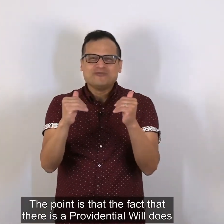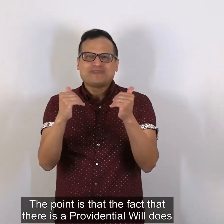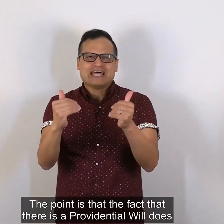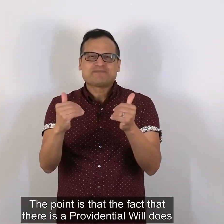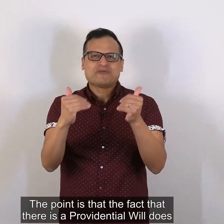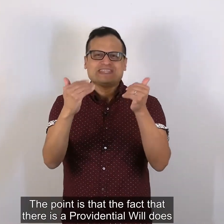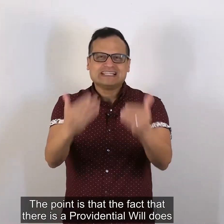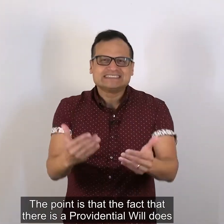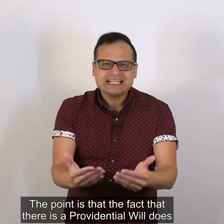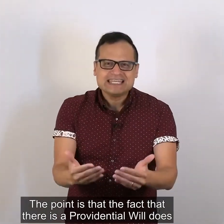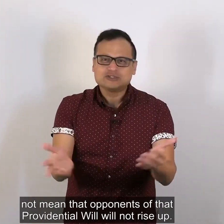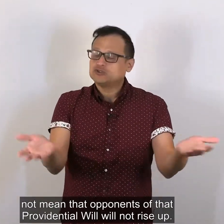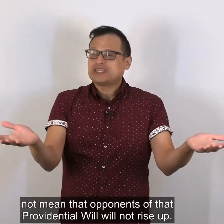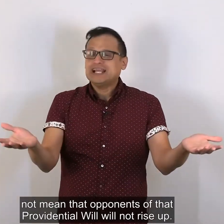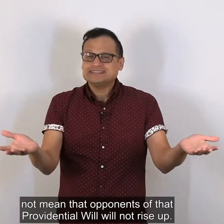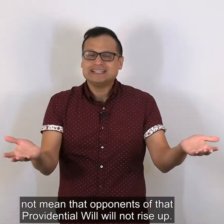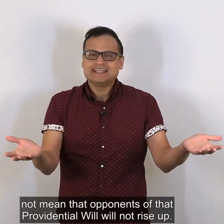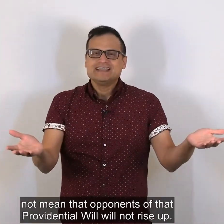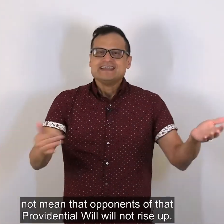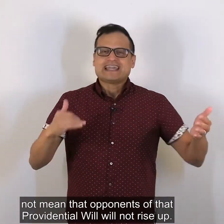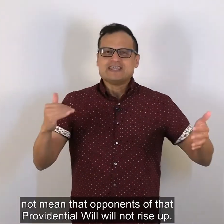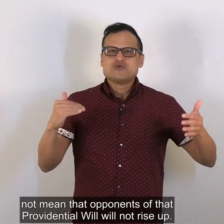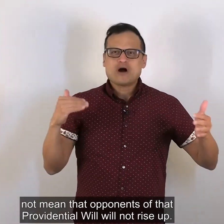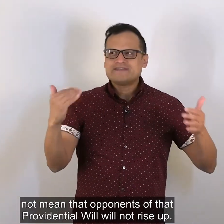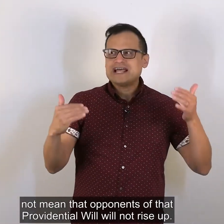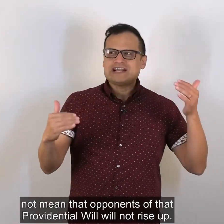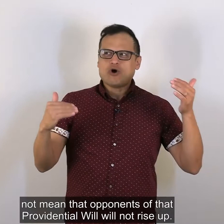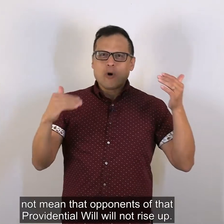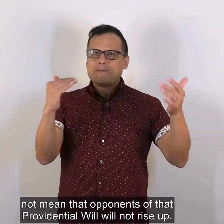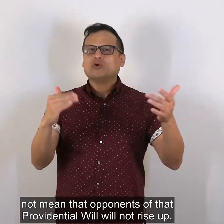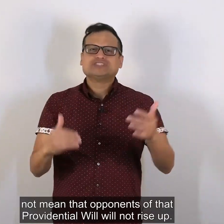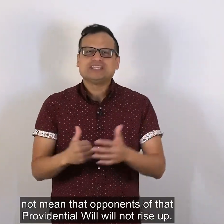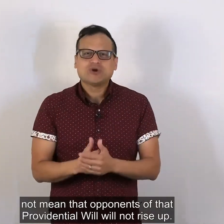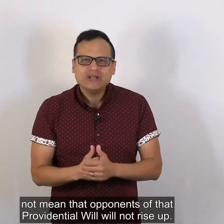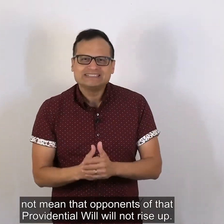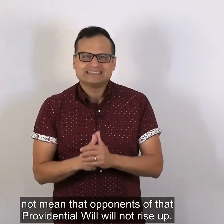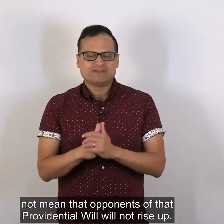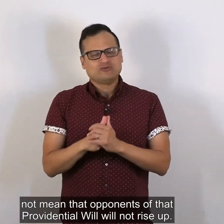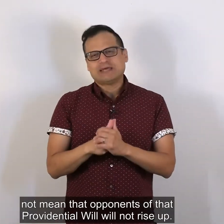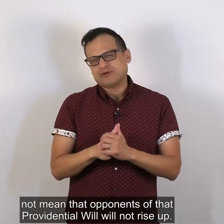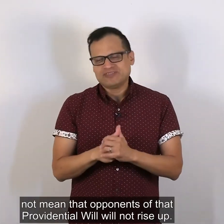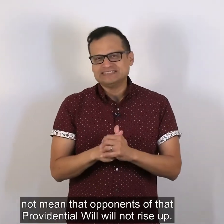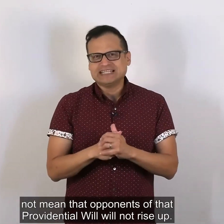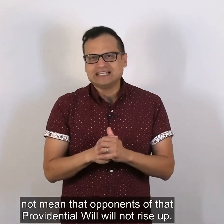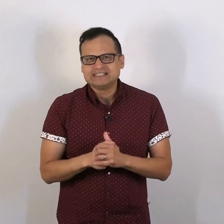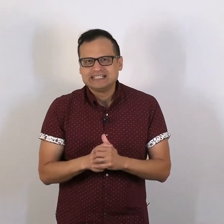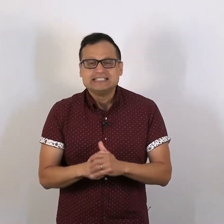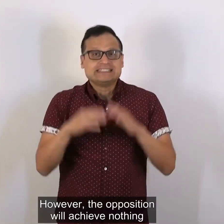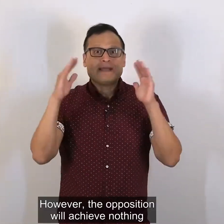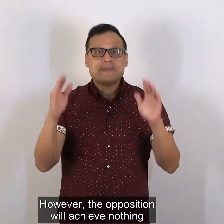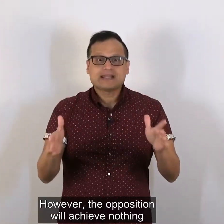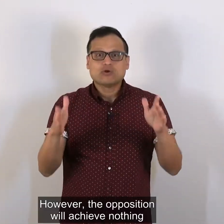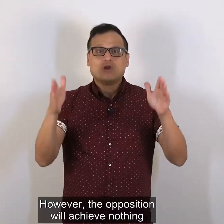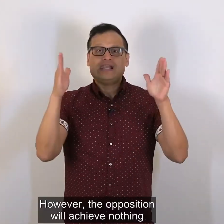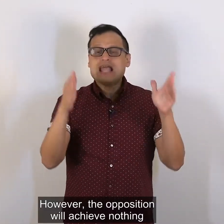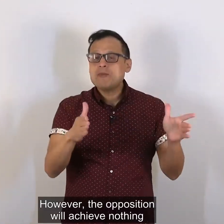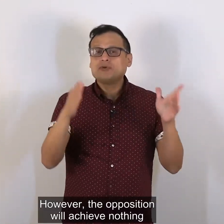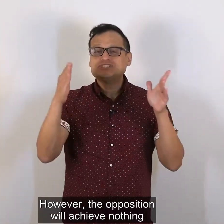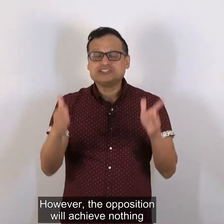voluntad providencial de Dios no quiere decir que no habrán opositores a esa voluntad providencial. Sin embargo, la oposición